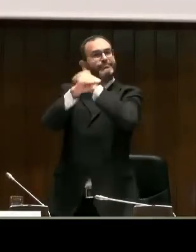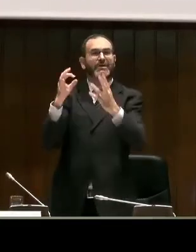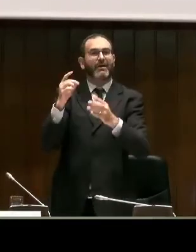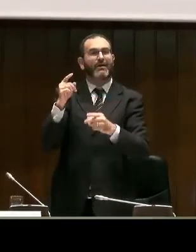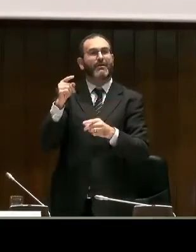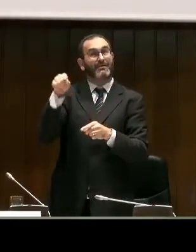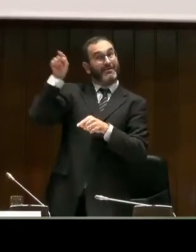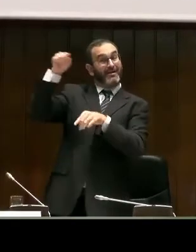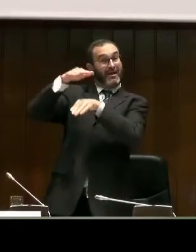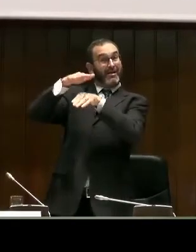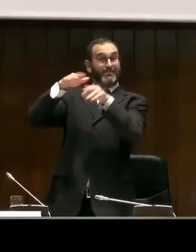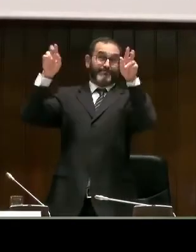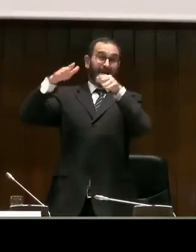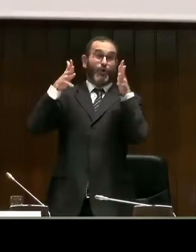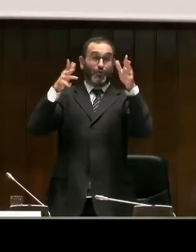nuestro posicionamiento